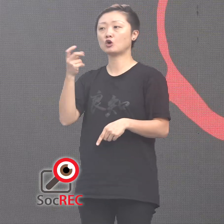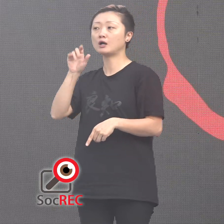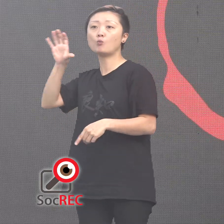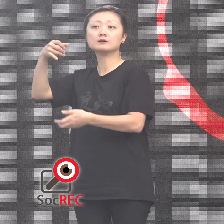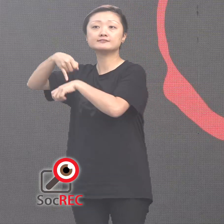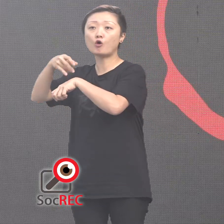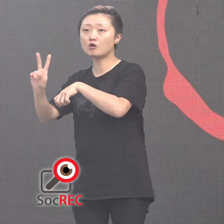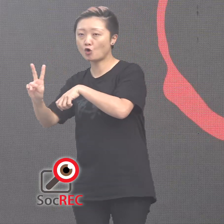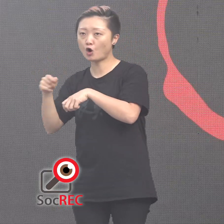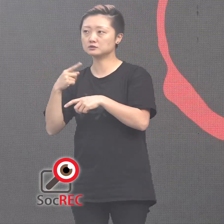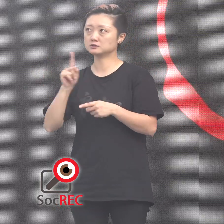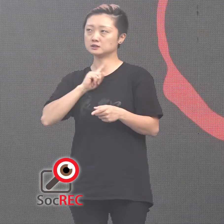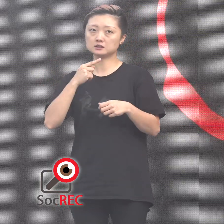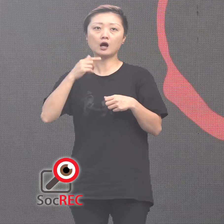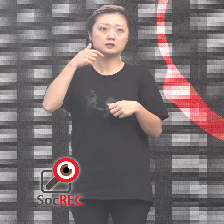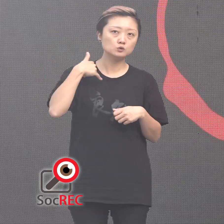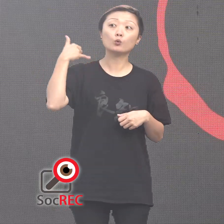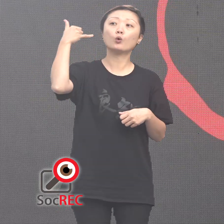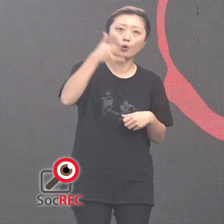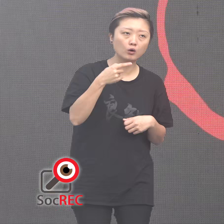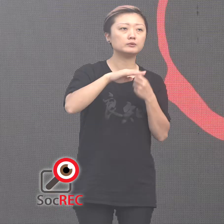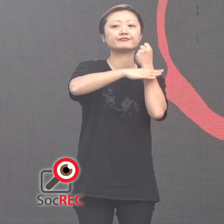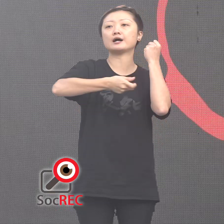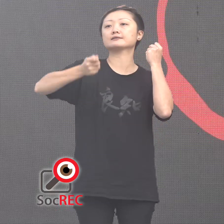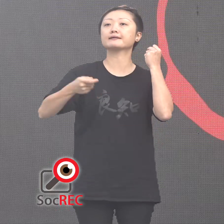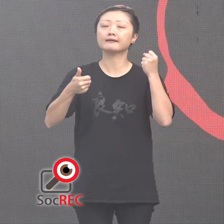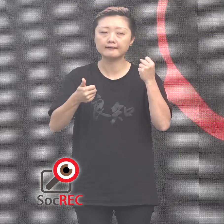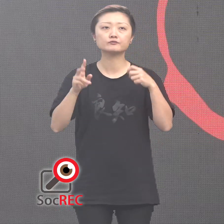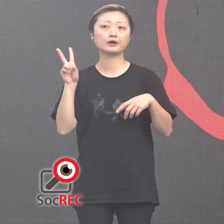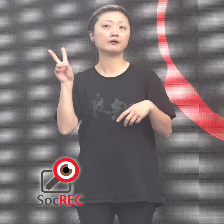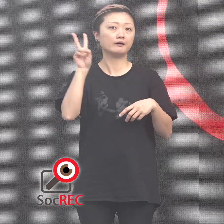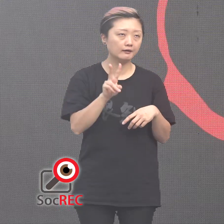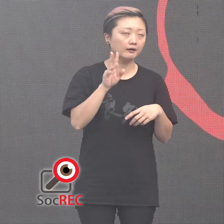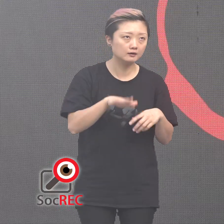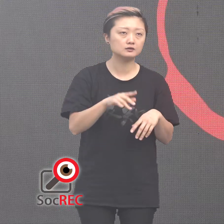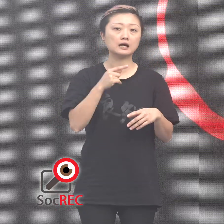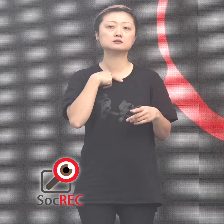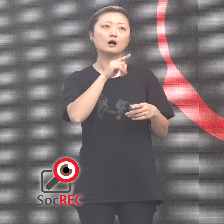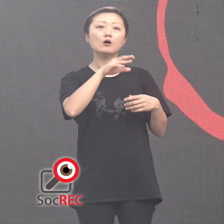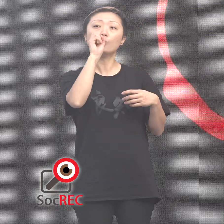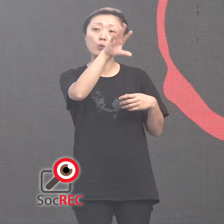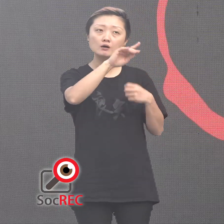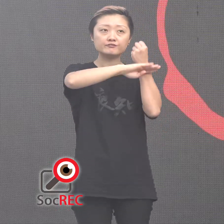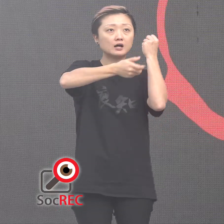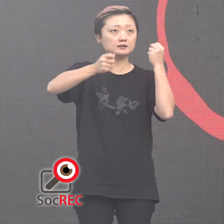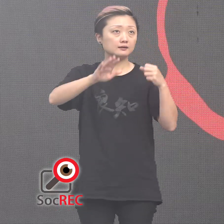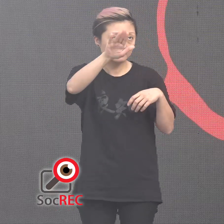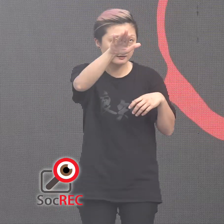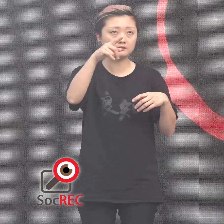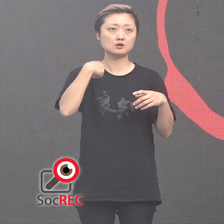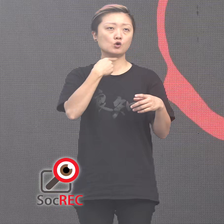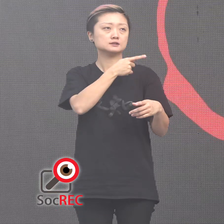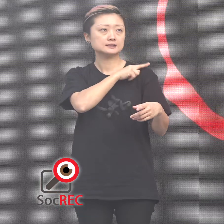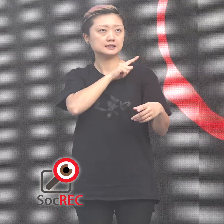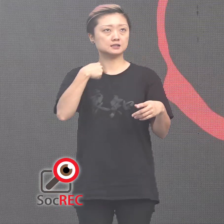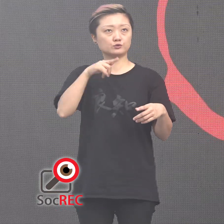候，當時我向法官申請是飛往東京和大阪的五間大學是進